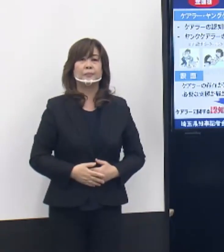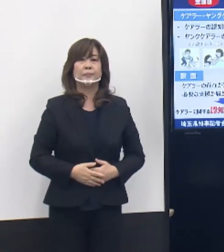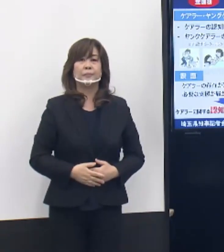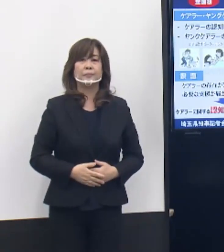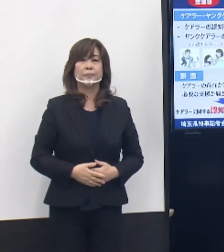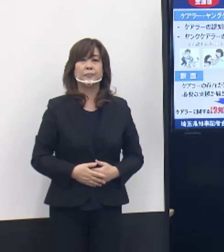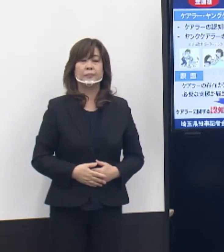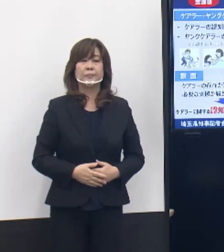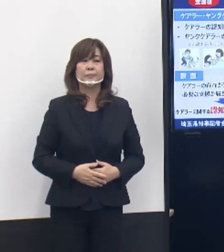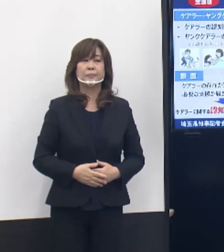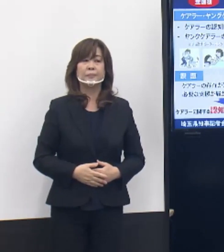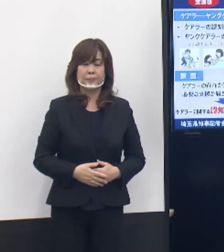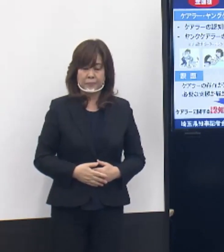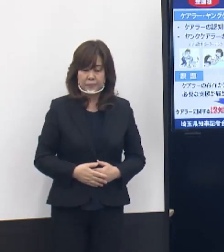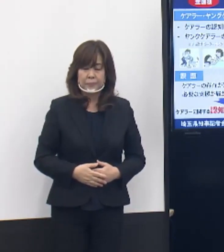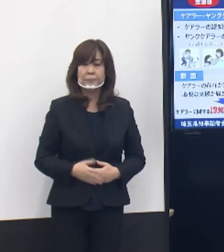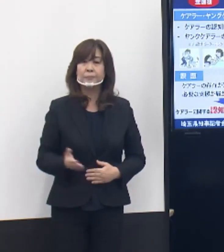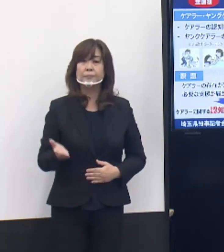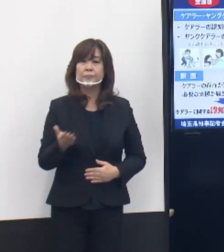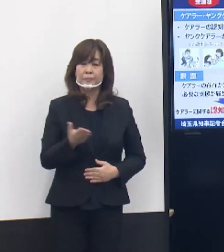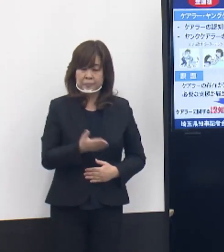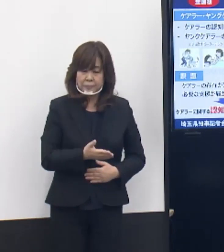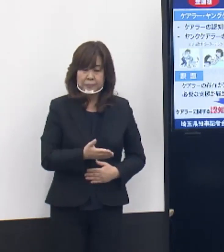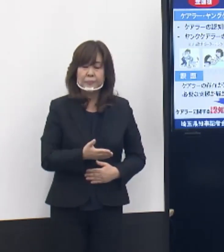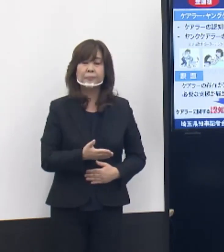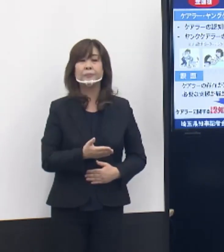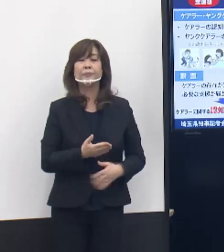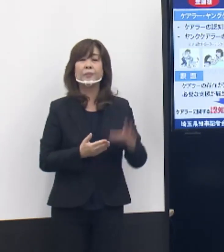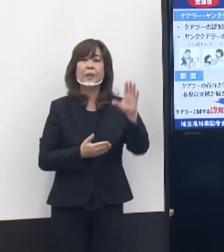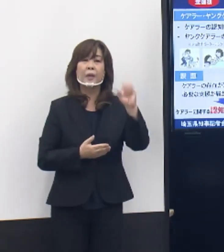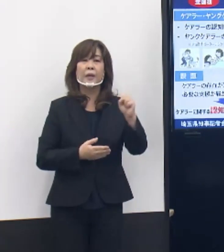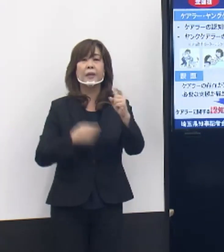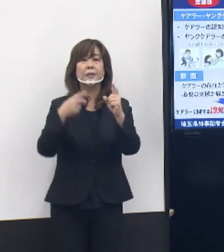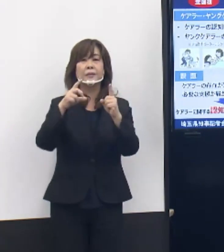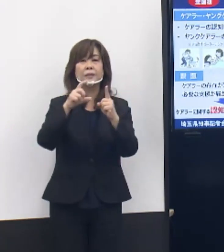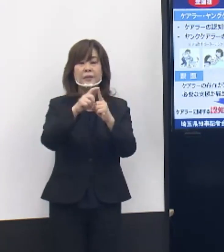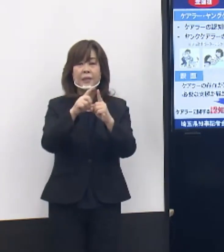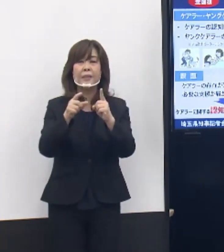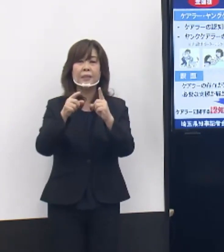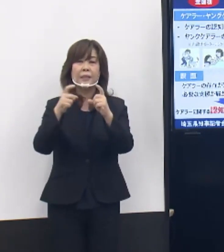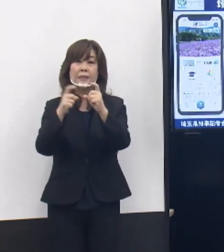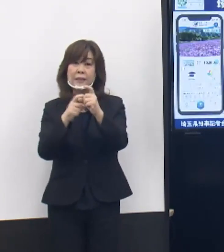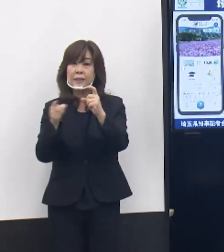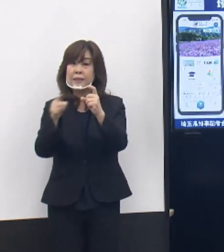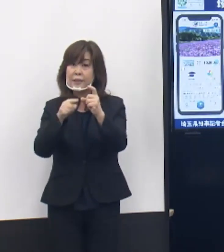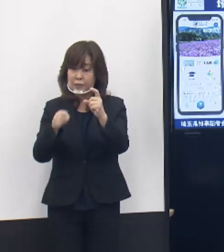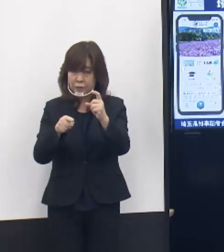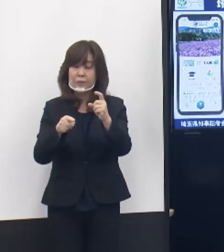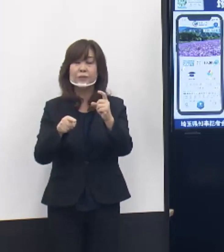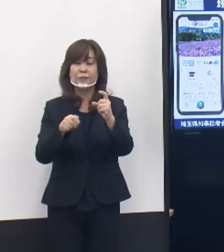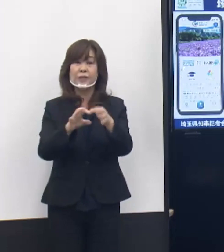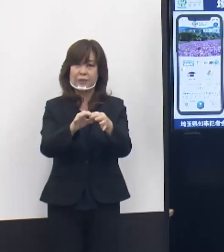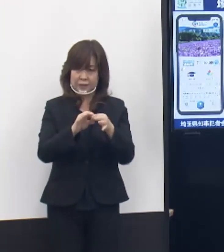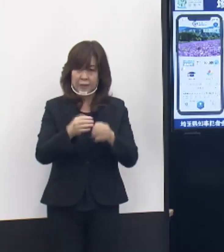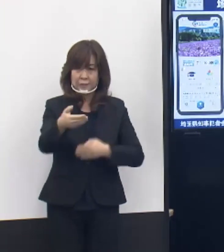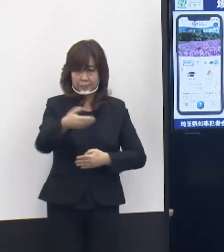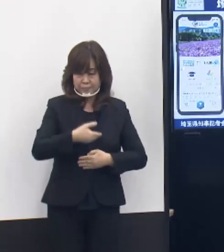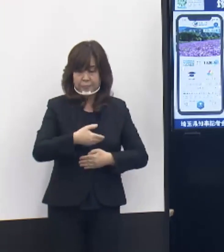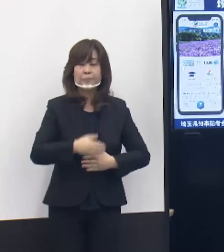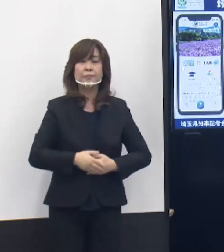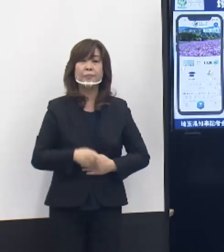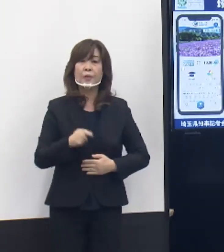ありがとうございます。それから SDGs の方をお伺いしたいんですけれども、SDGs という言葉そのものが、近年にな